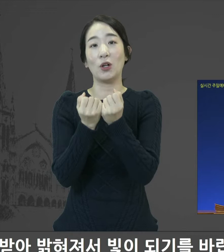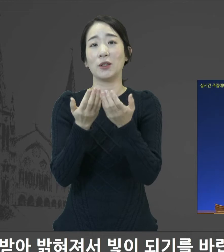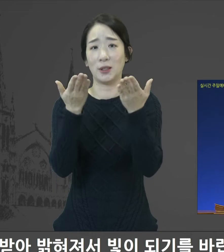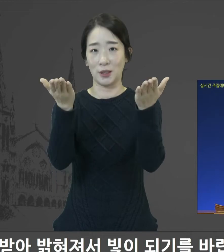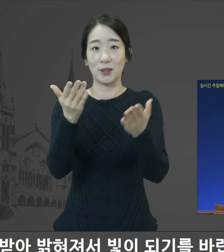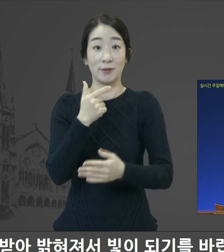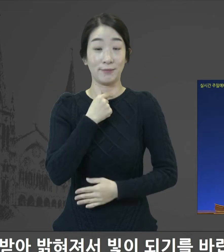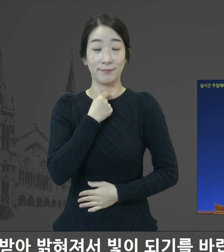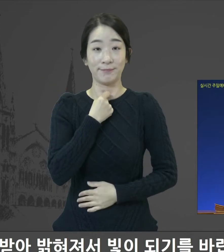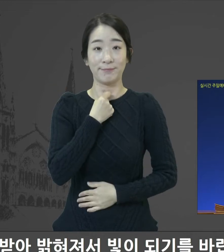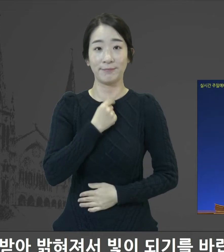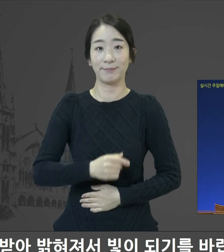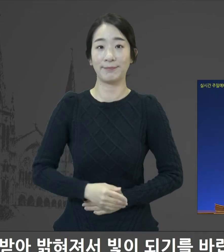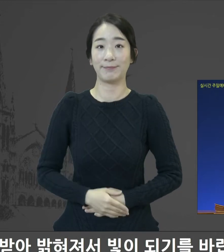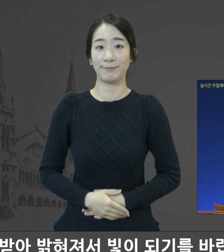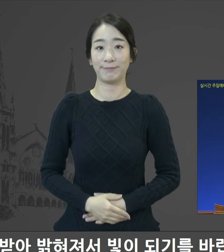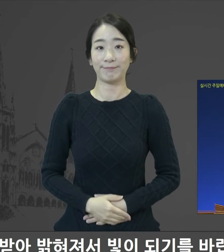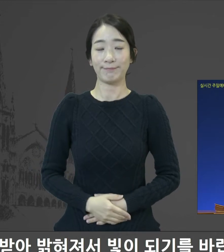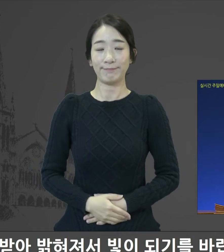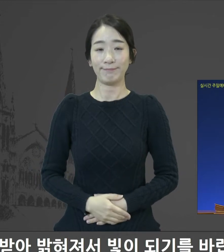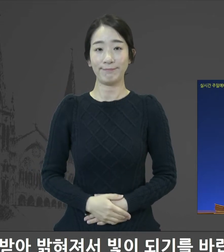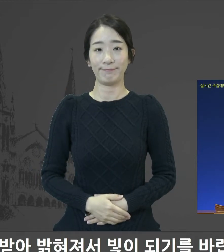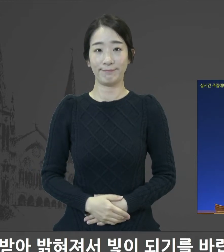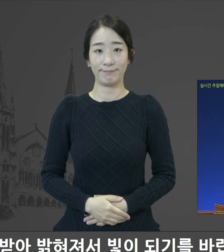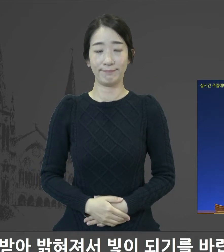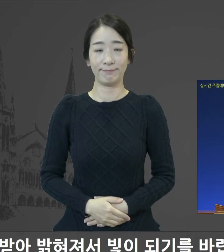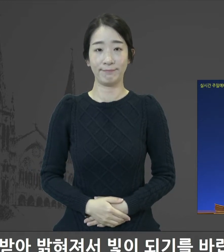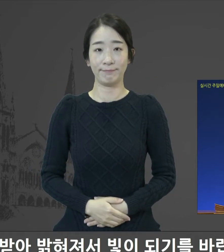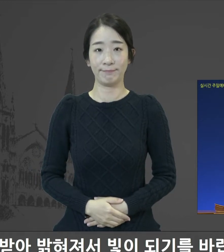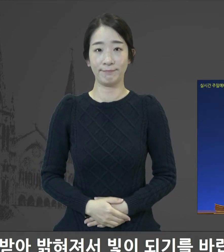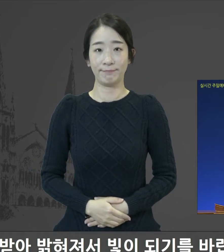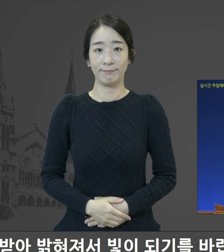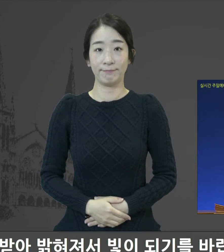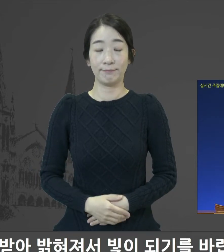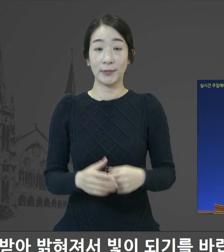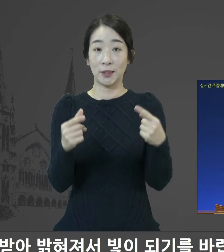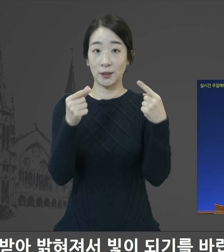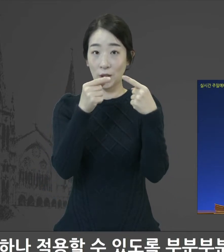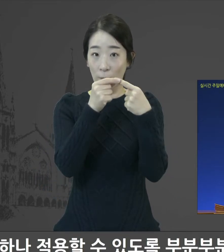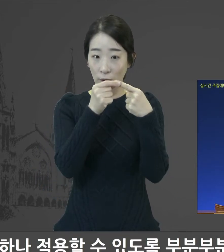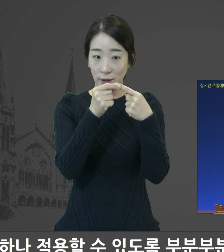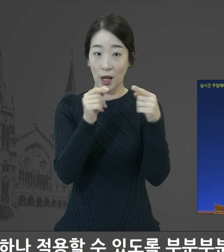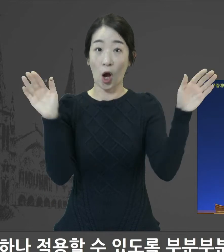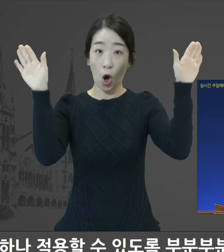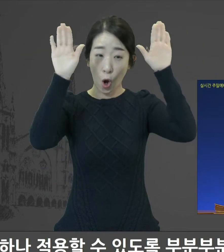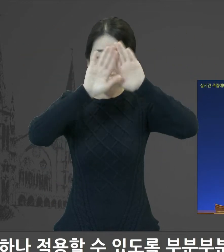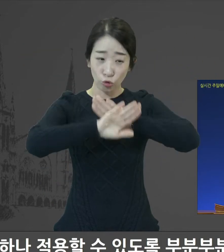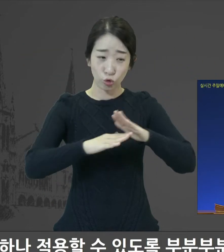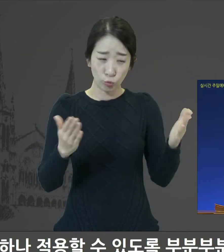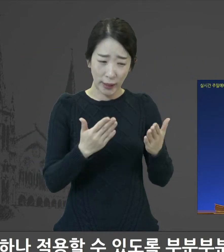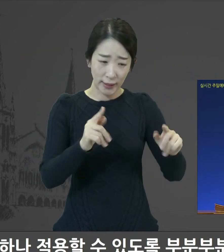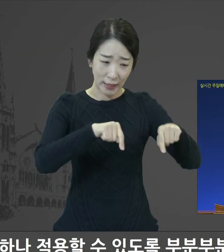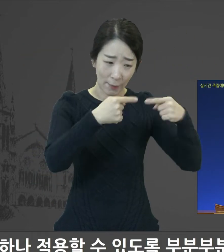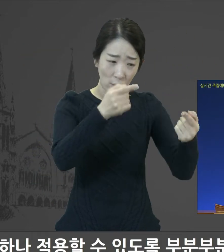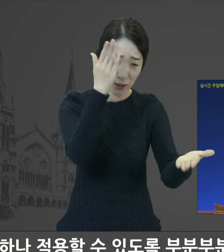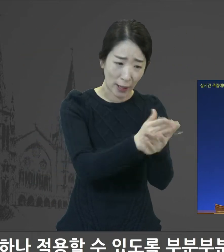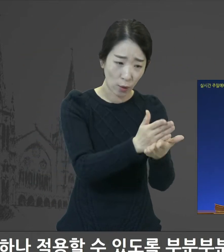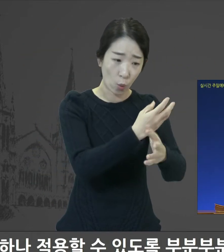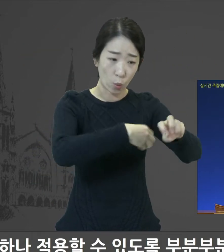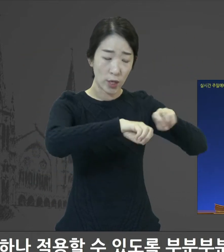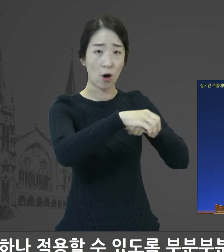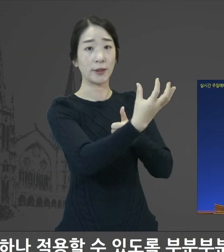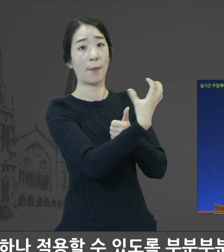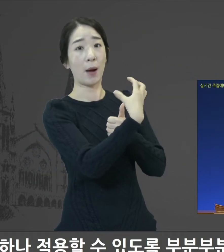이 부분들을 살펴볼 수 있기를 원합니다. 첫 번째, 어둠의 일에 참여하지 말고 도리어 책망하라